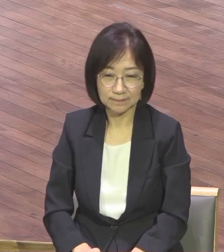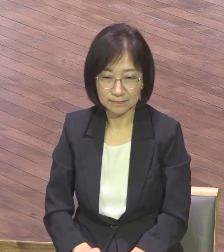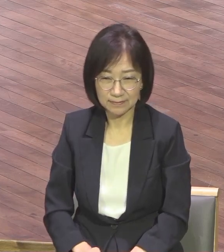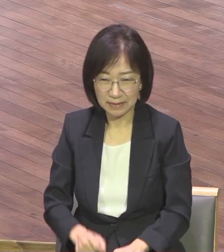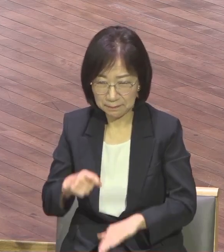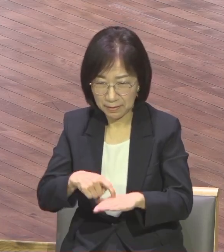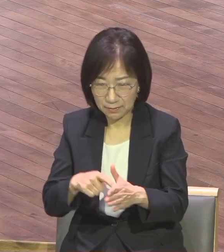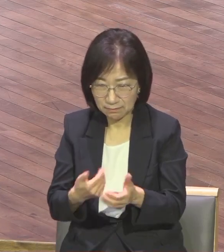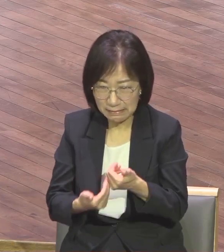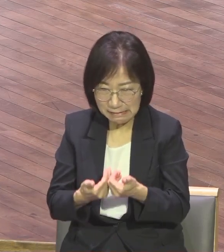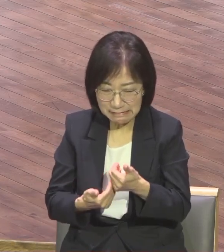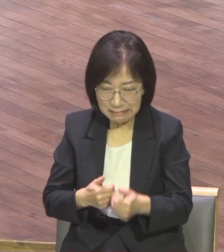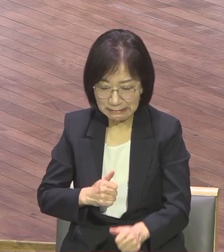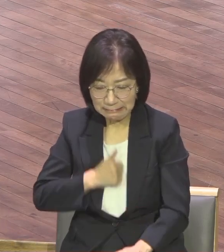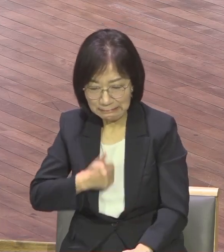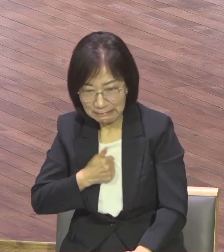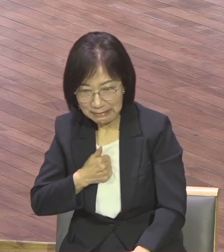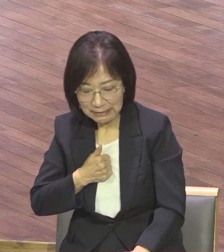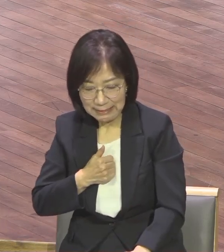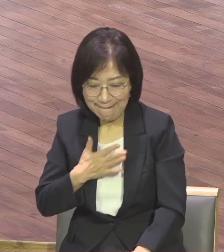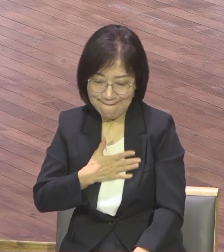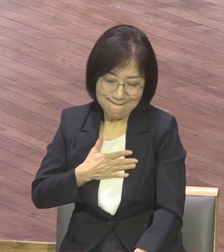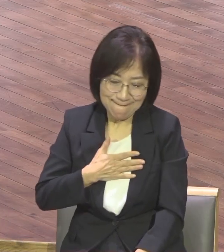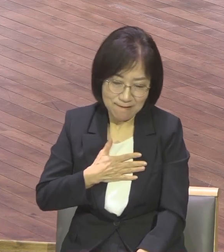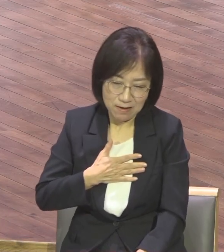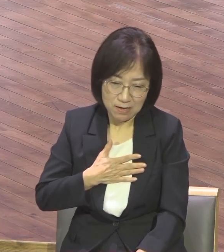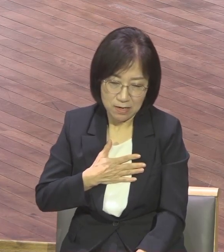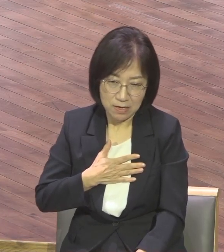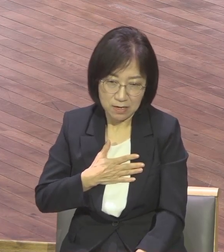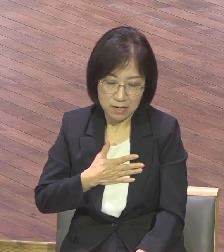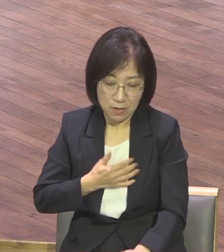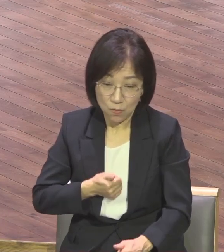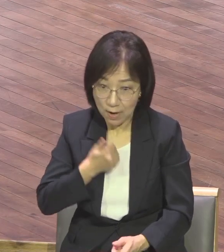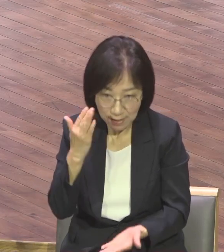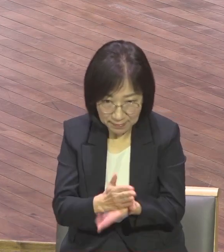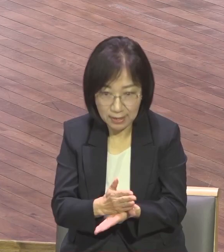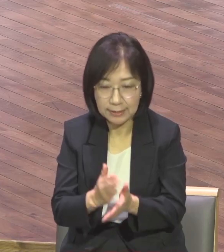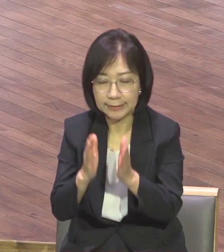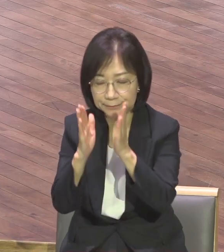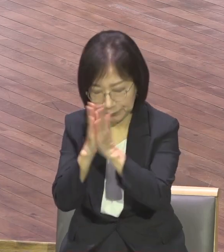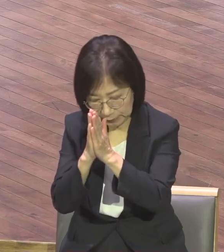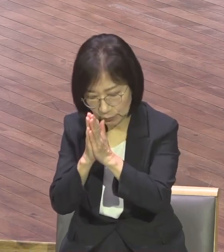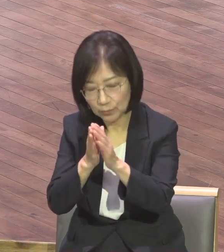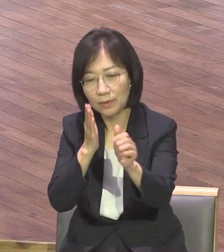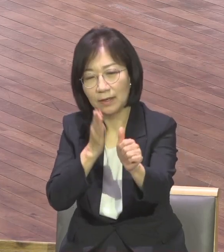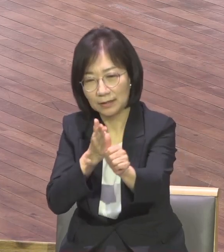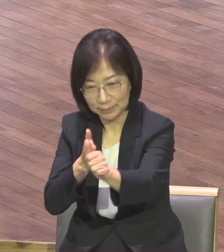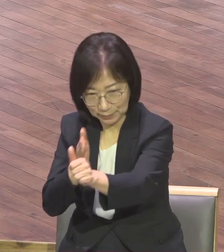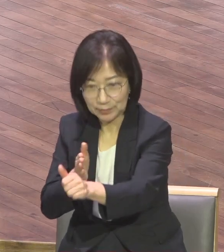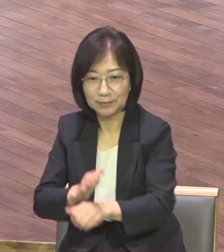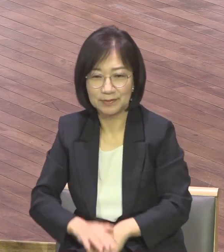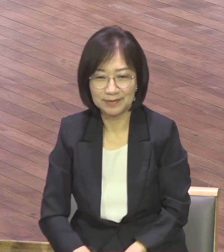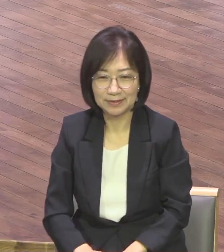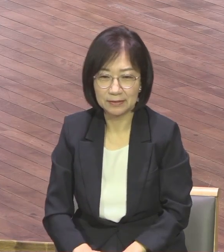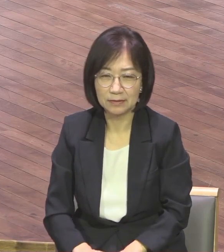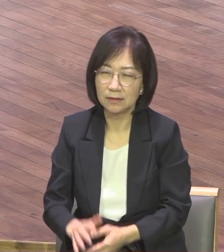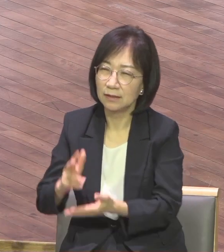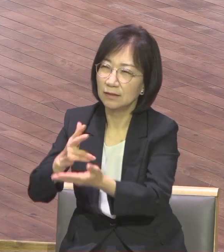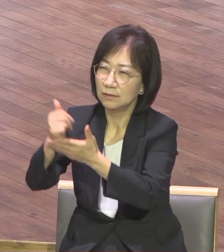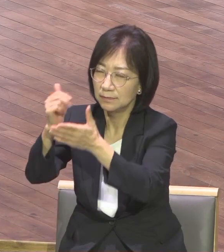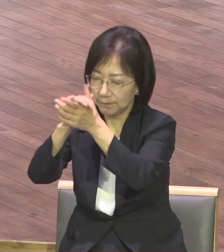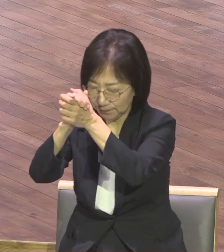기도하세요. 주여 성령이 임하옵소서. 그럼 끝나는 겁니다. 그러면 다 물러가, 허감이 쫙 물러가